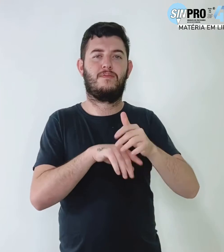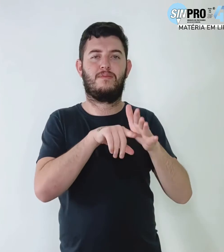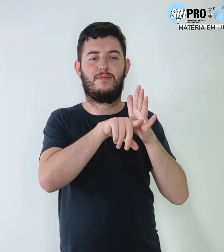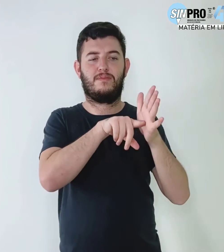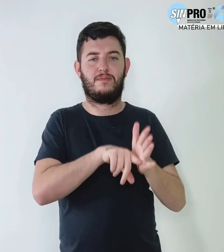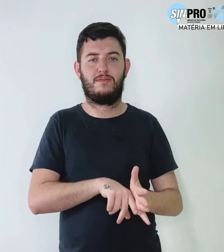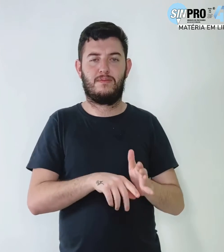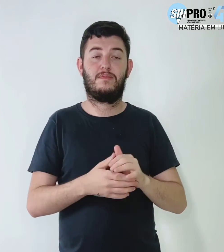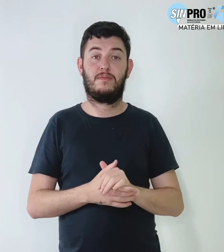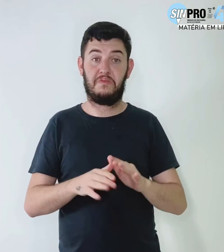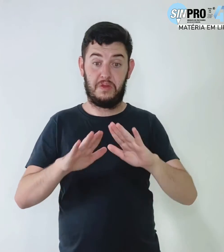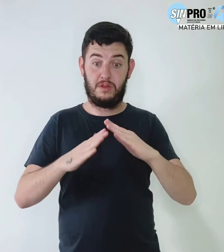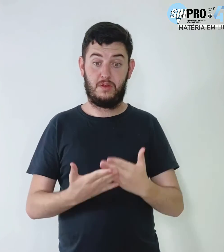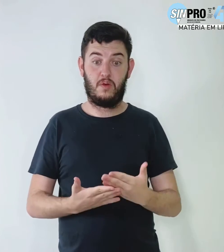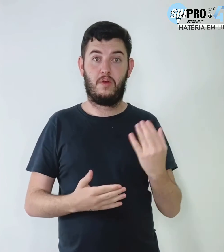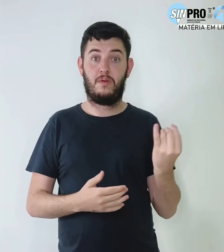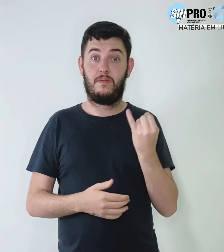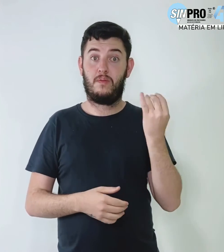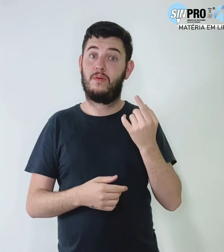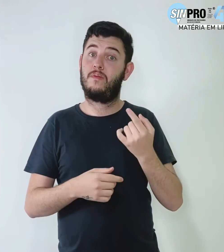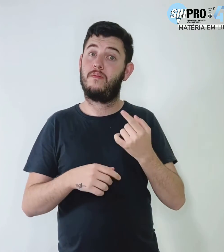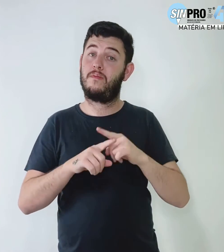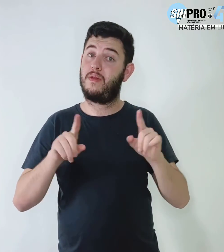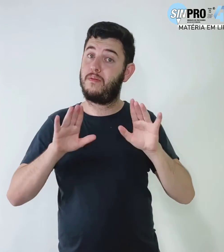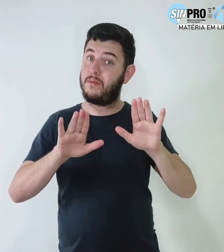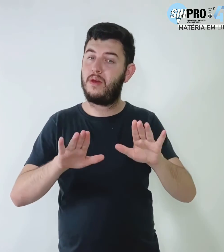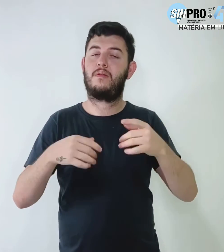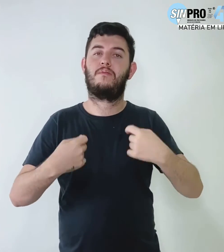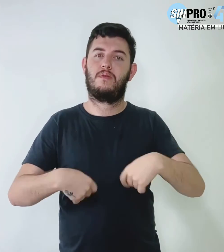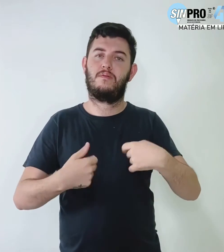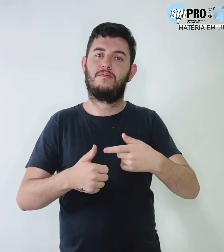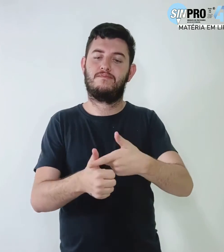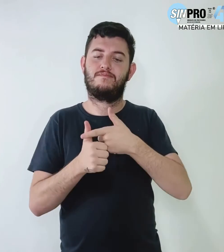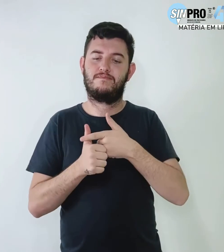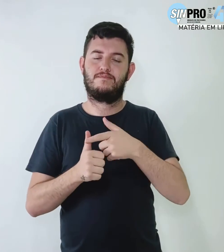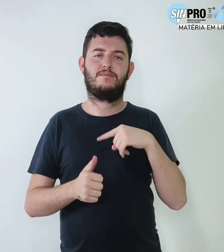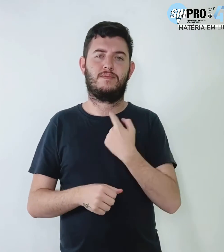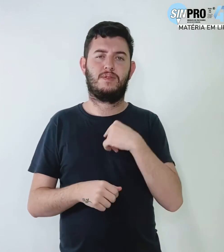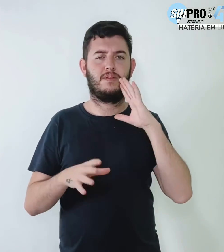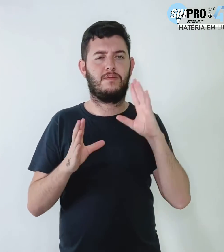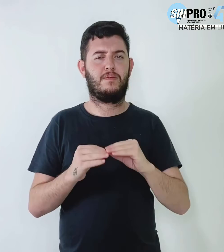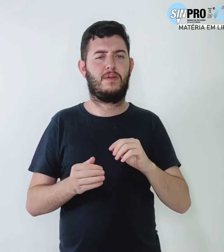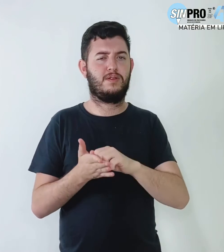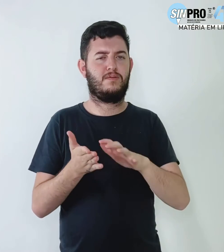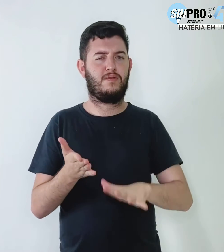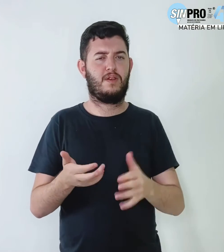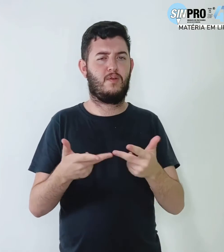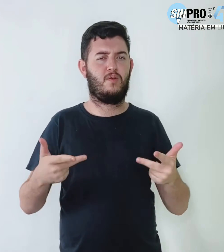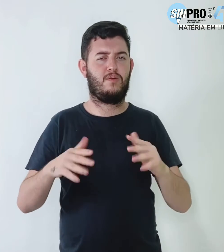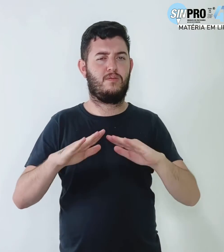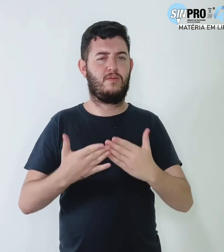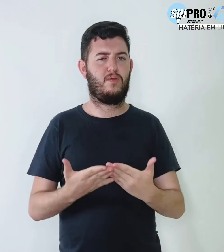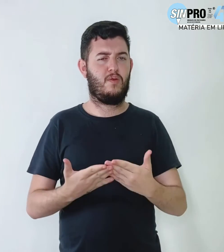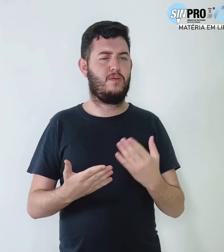Atividades escolares são importantes, mas devem ser suspensas. As atividades escolares são importantes